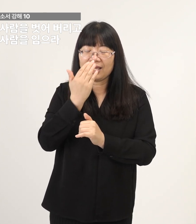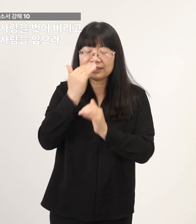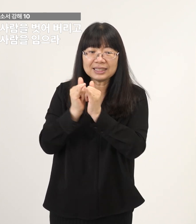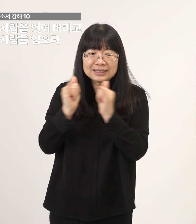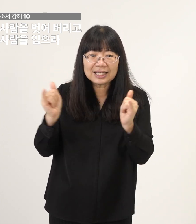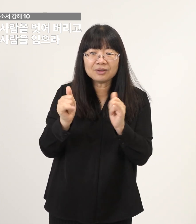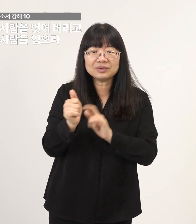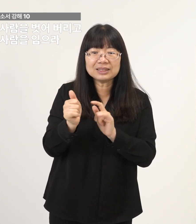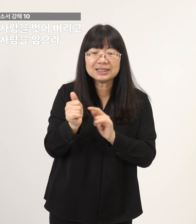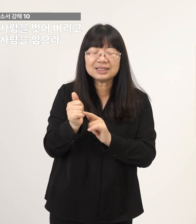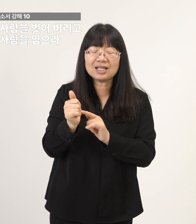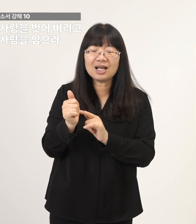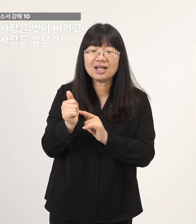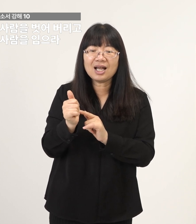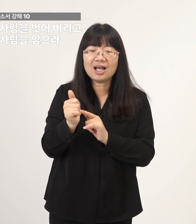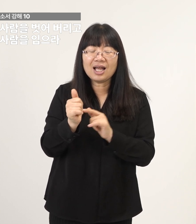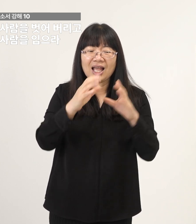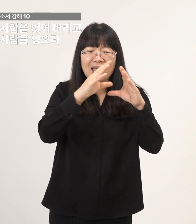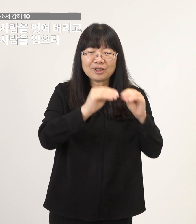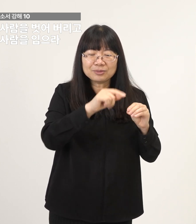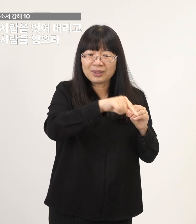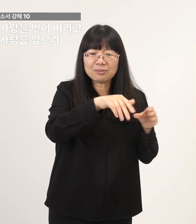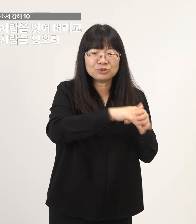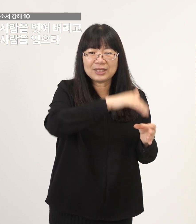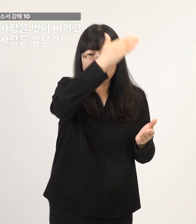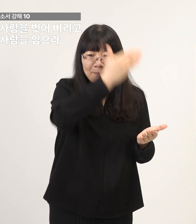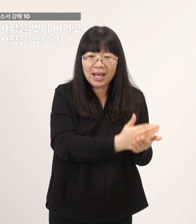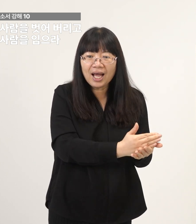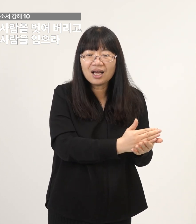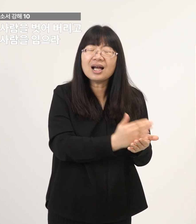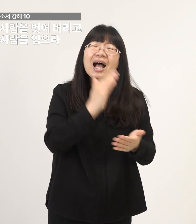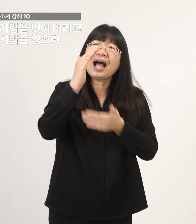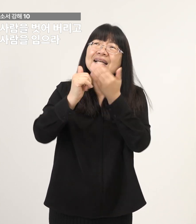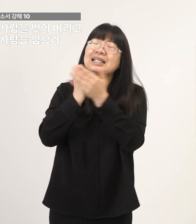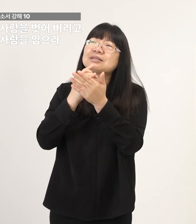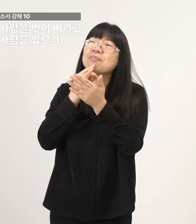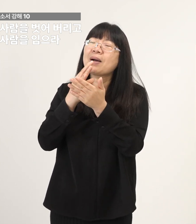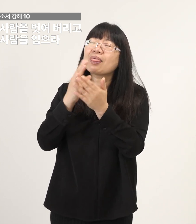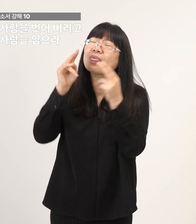위만 바라보게 만들어요. 위만. 아무것도 없잖아요.